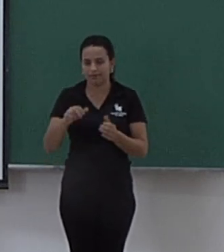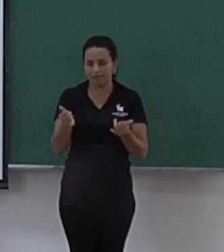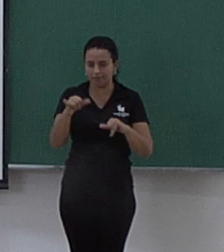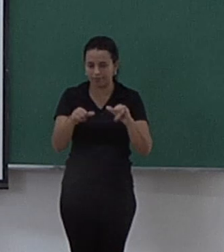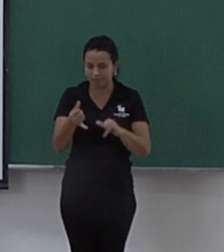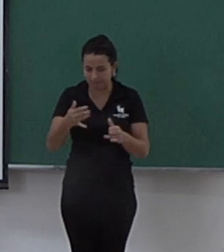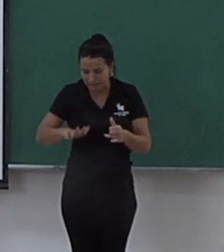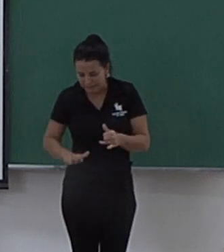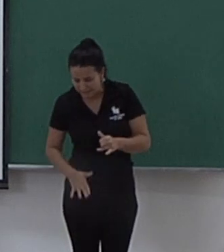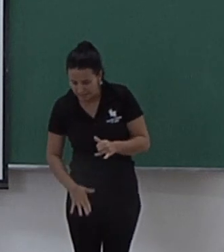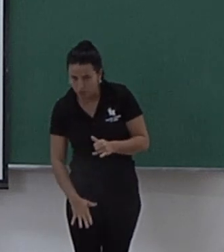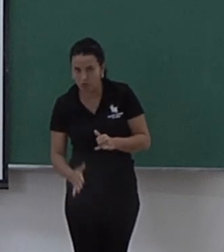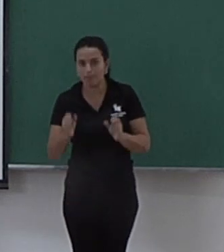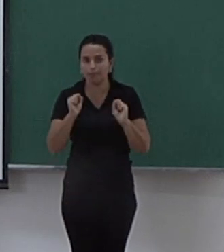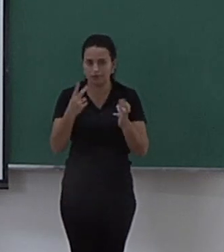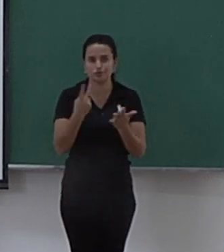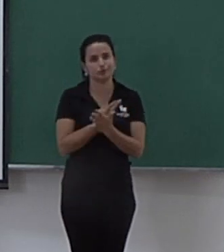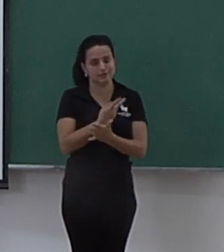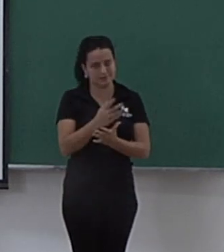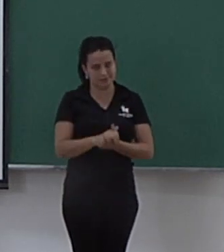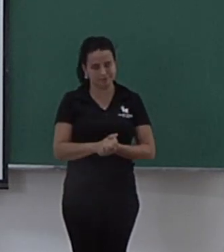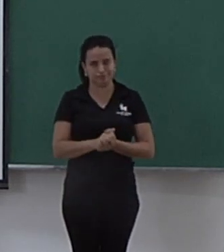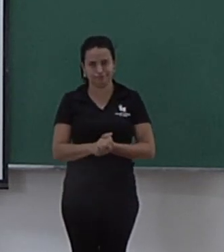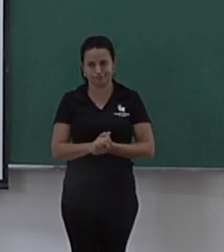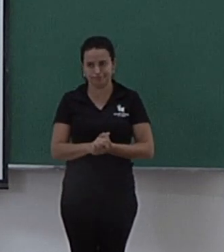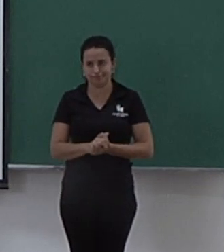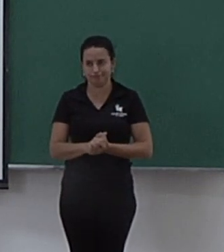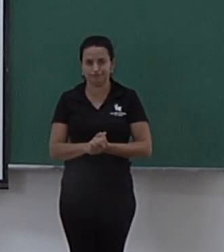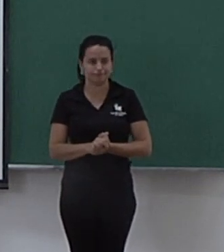cai na roupa, isso infelizmente acontece, né?